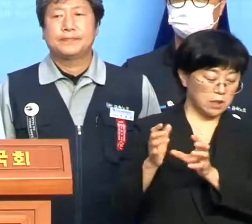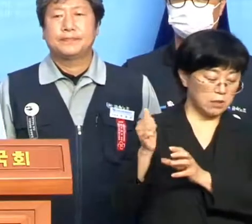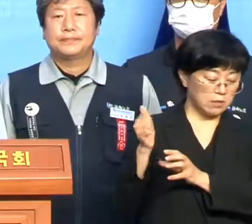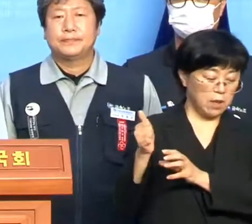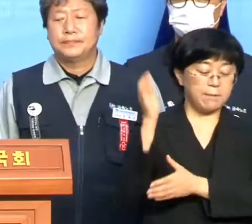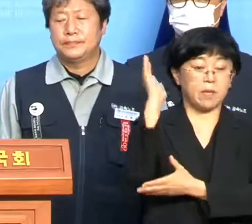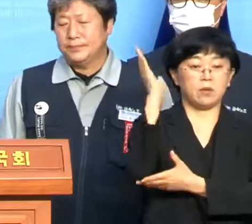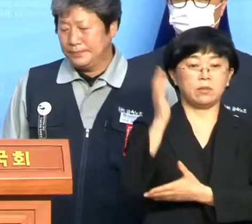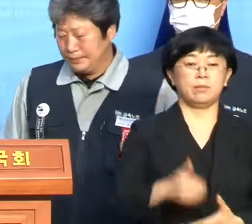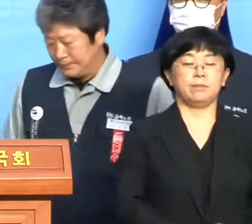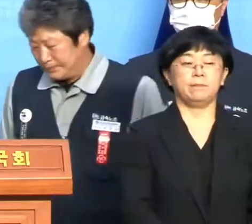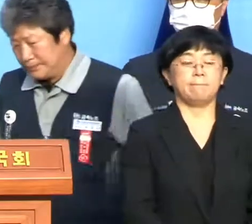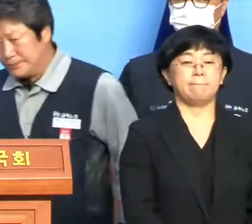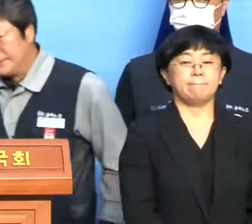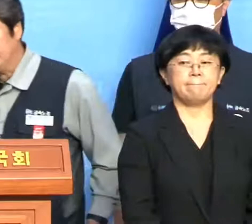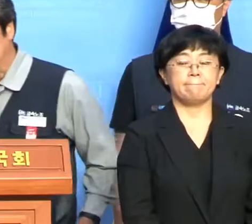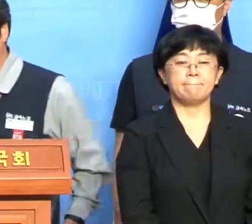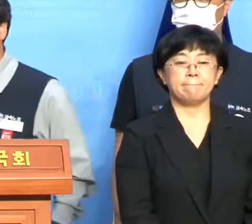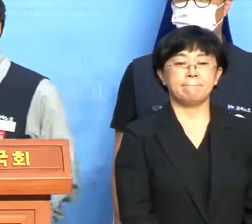바론을 듣겠습니다